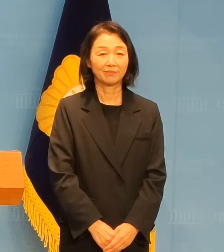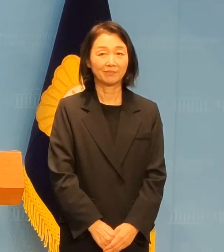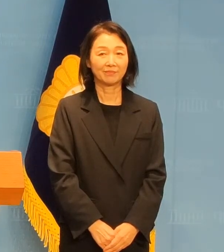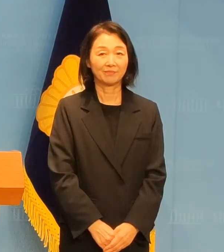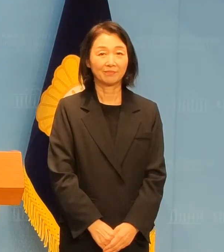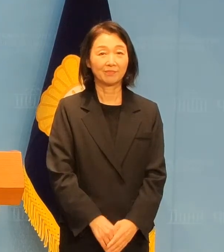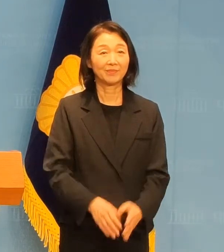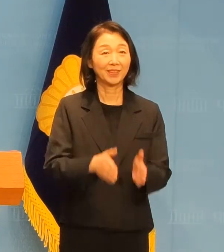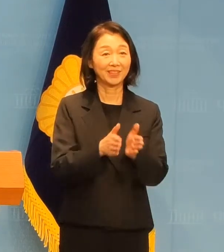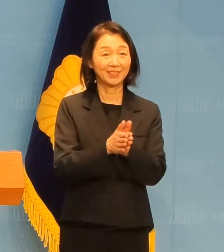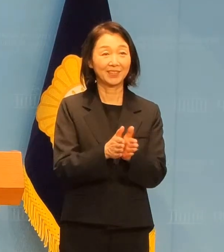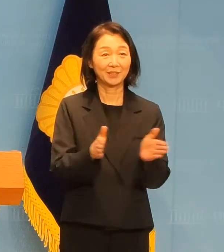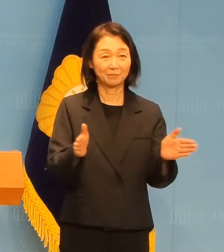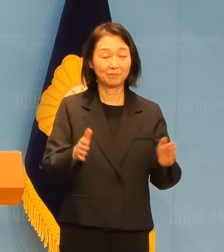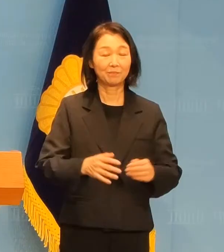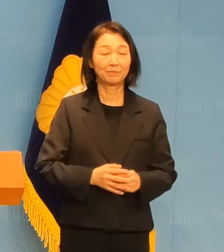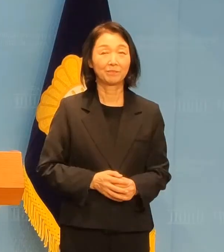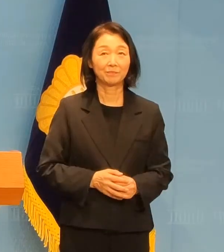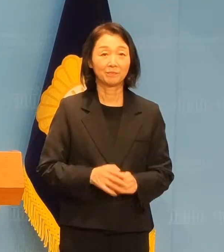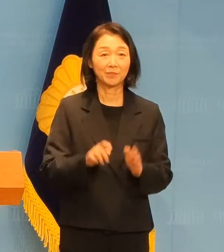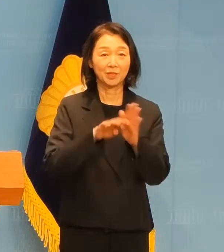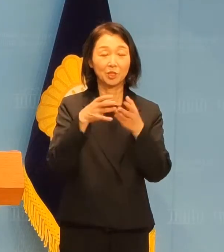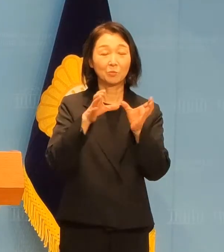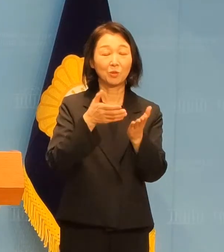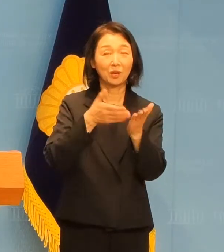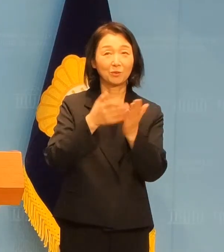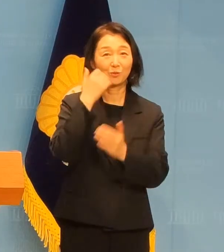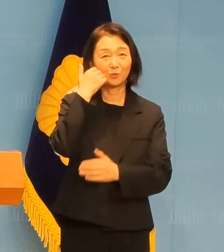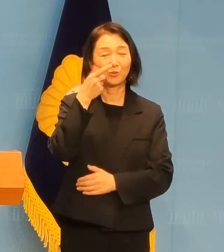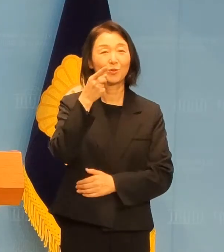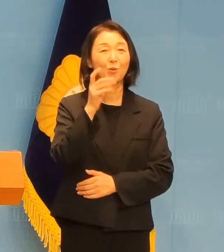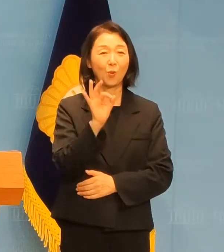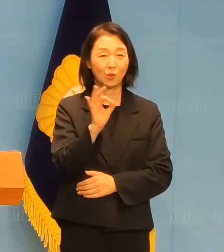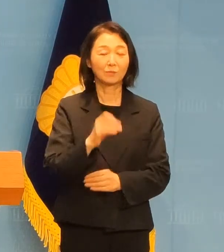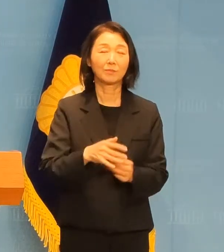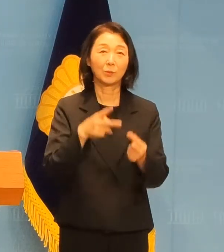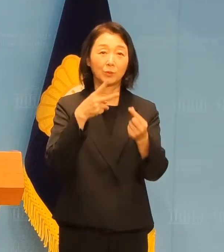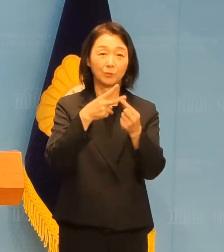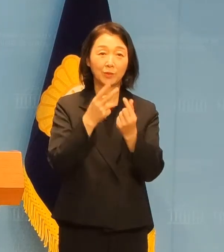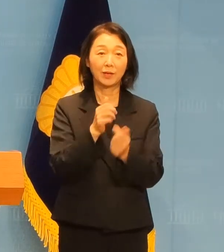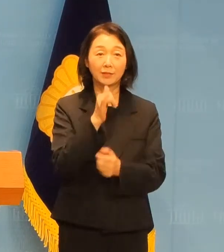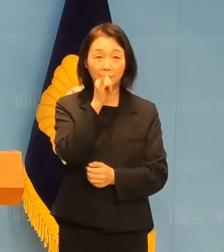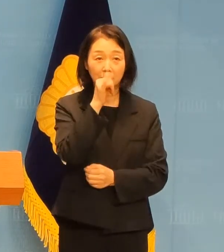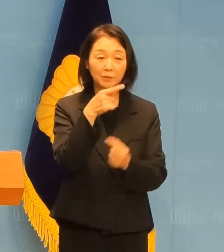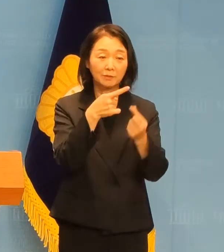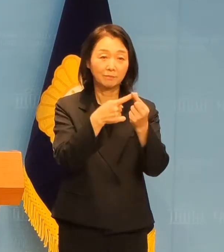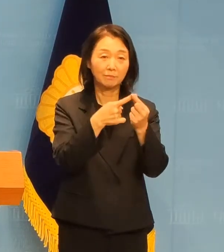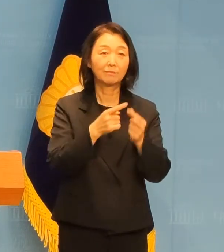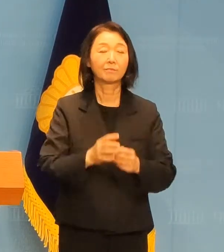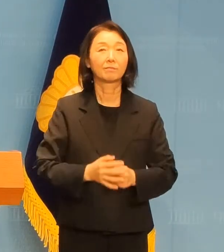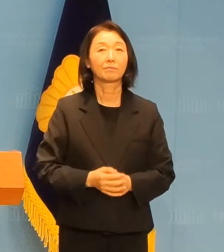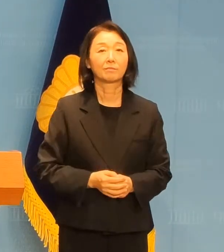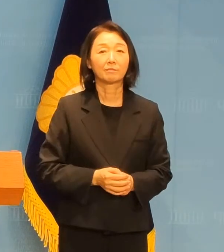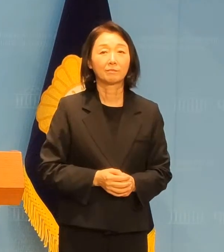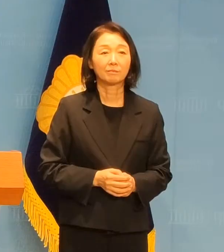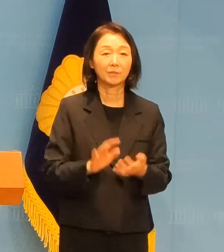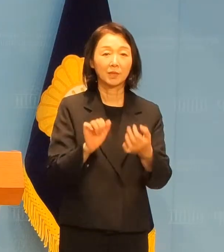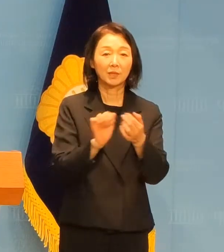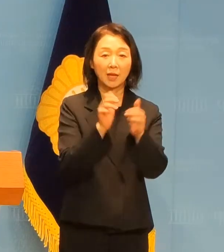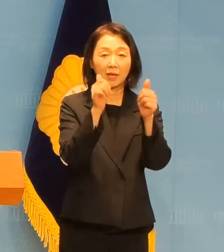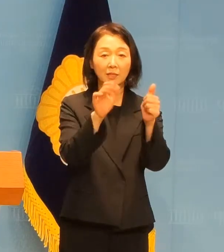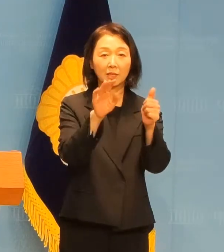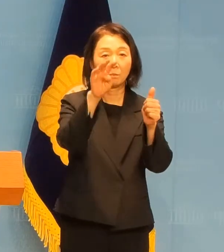네, 시작하겠습니다. 진보당 수석 대변인 홍성규입니다. 2가지 말씀드리겠습니다. 첫 번째입니다. 내란